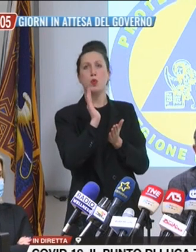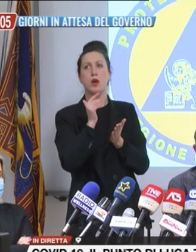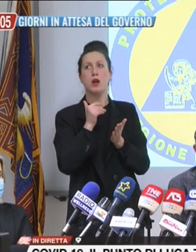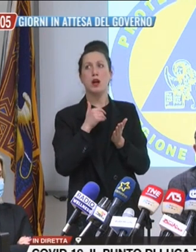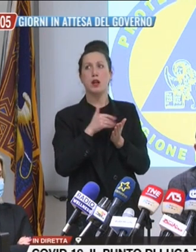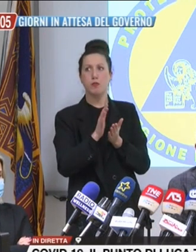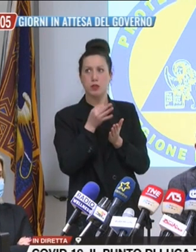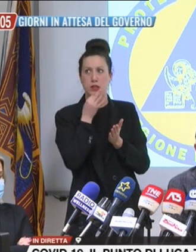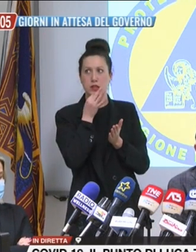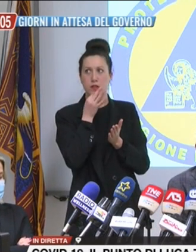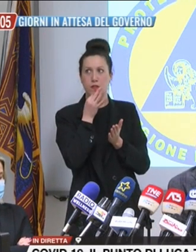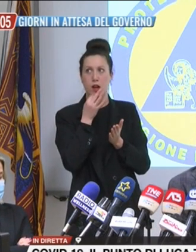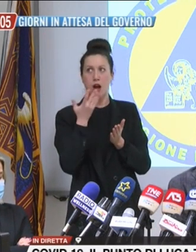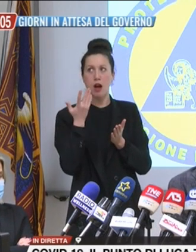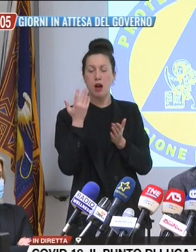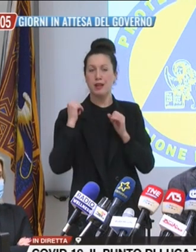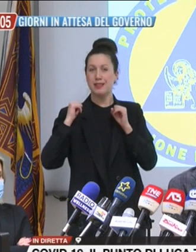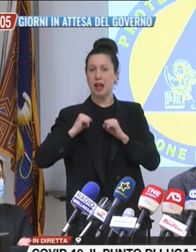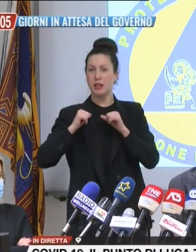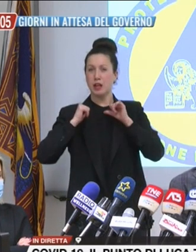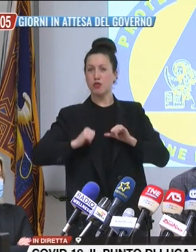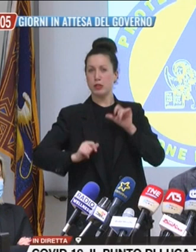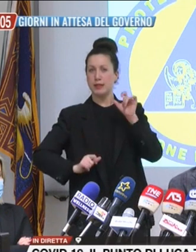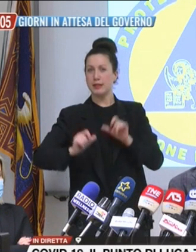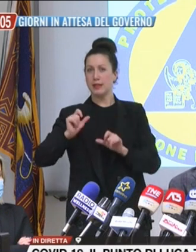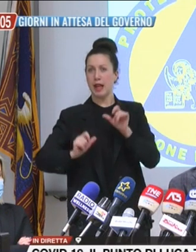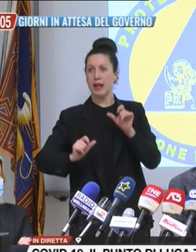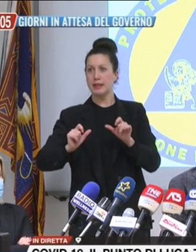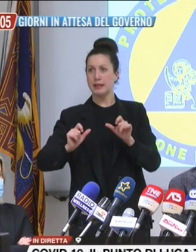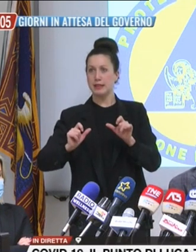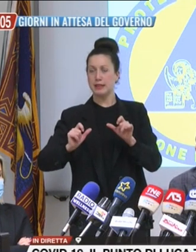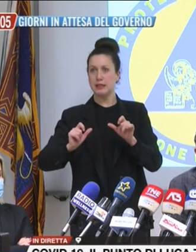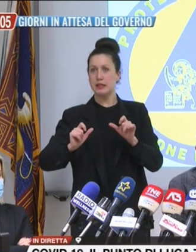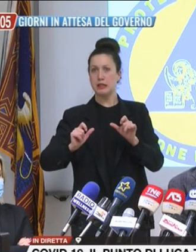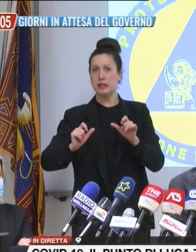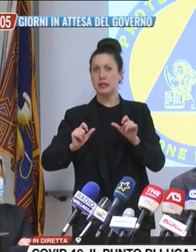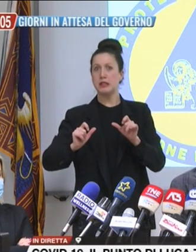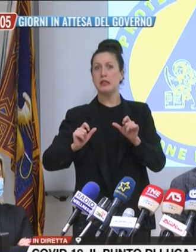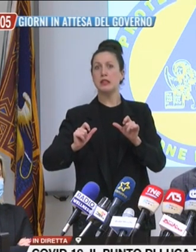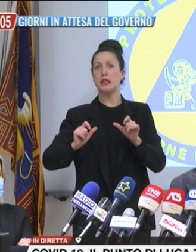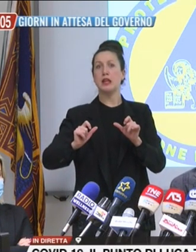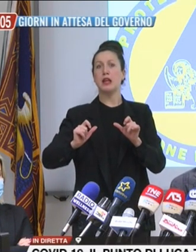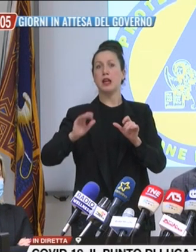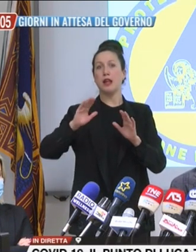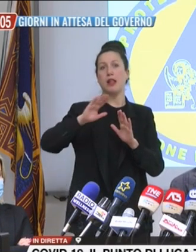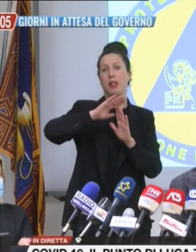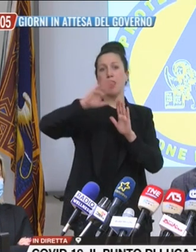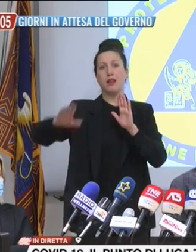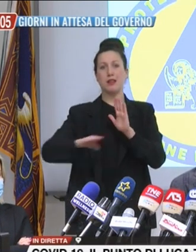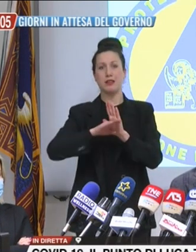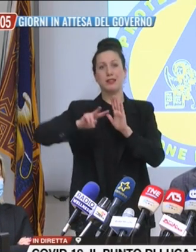principale. Guardate che è molto delicata questa partita, però noi non ci possiamo portare in pancia